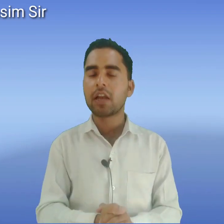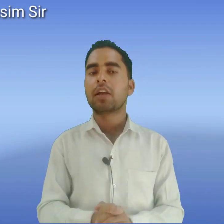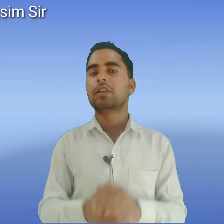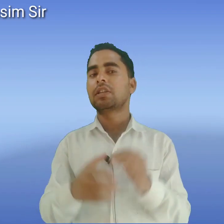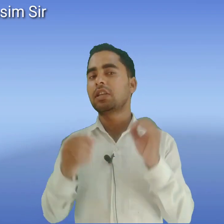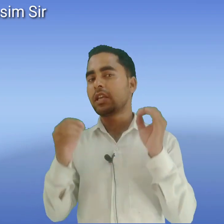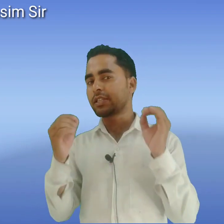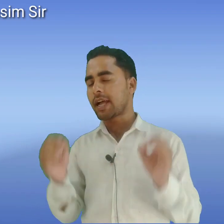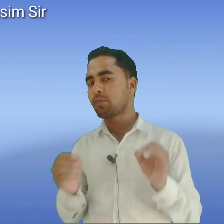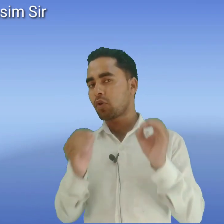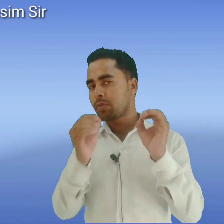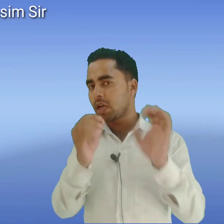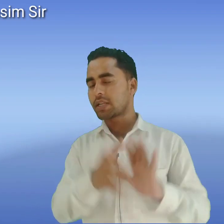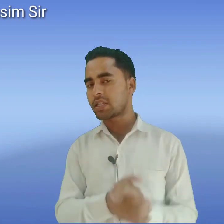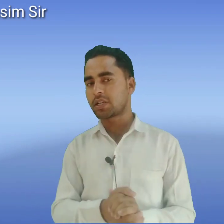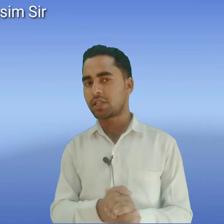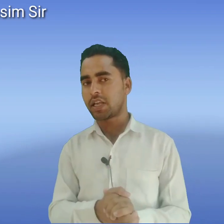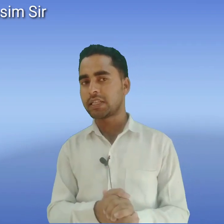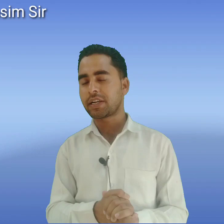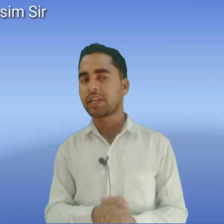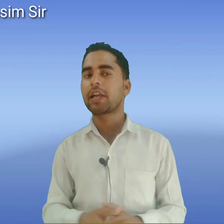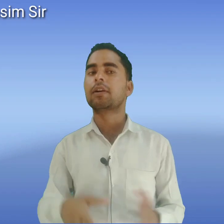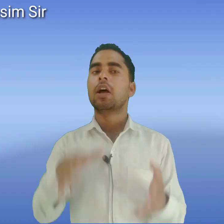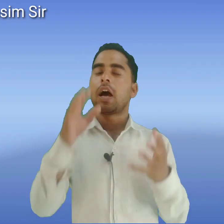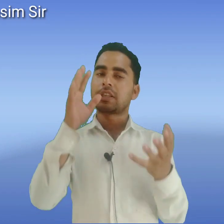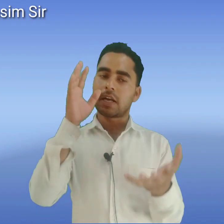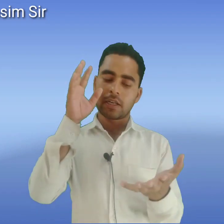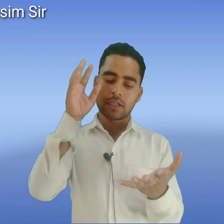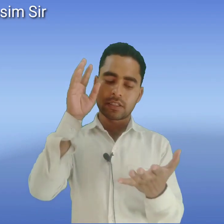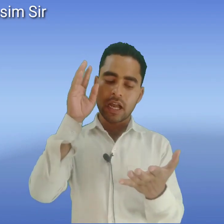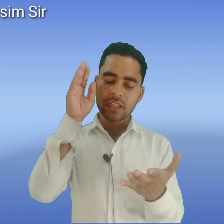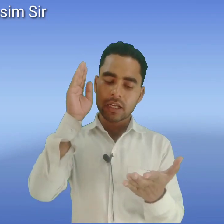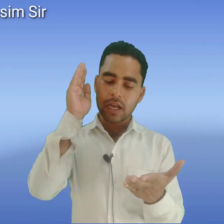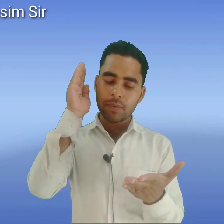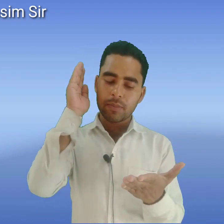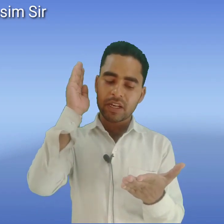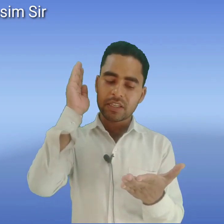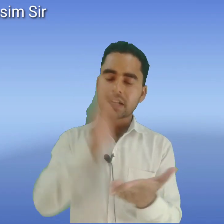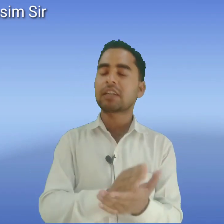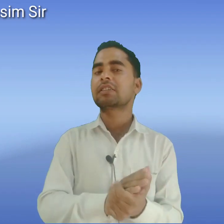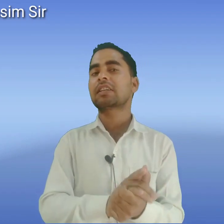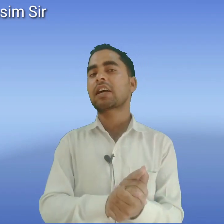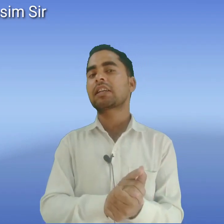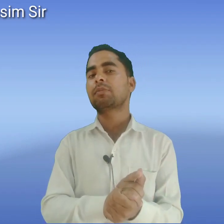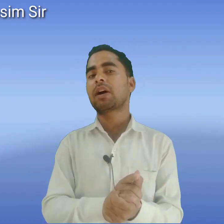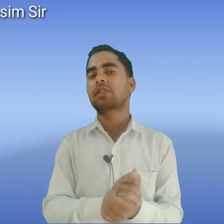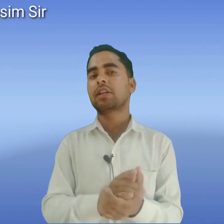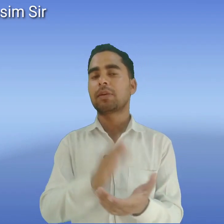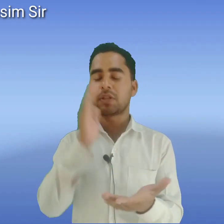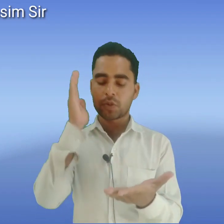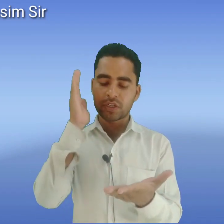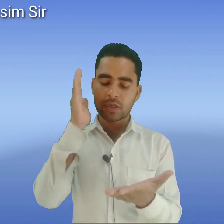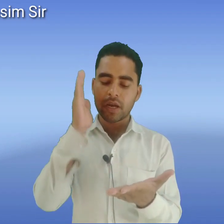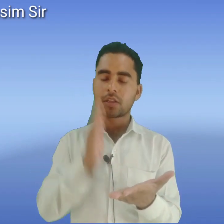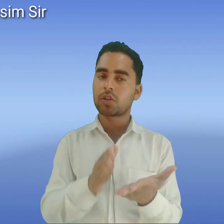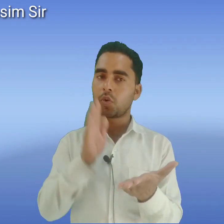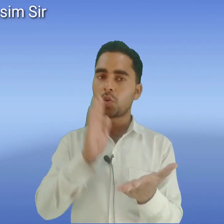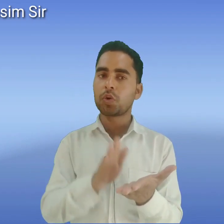है इसीलिए एग्जाम को भी स्थगित किया जा ठीक है अच्छा जहां तक अब हमारे झारखंड सरकार की बात है हेमंत सोरेन की बात है तो